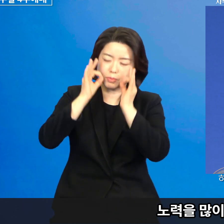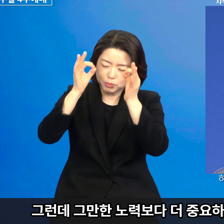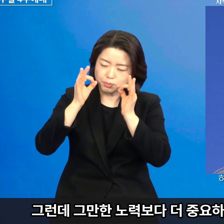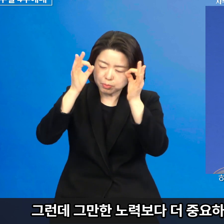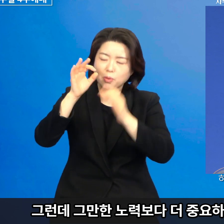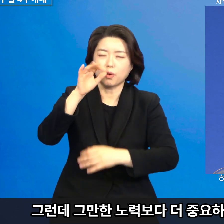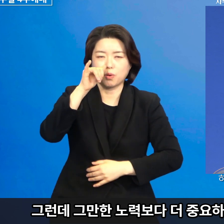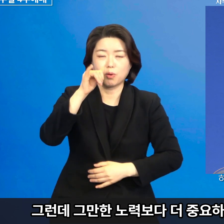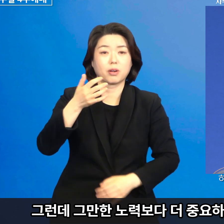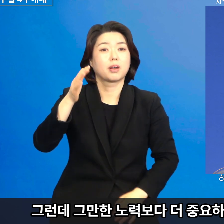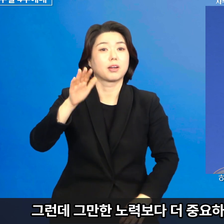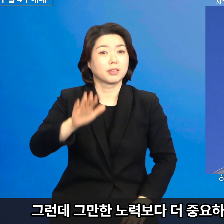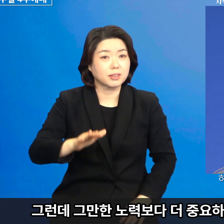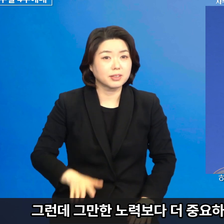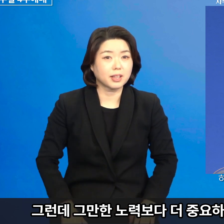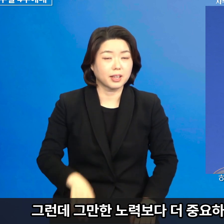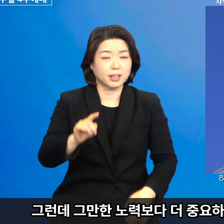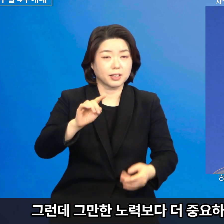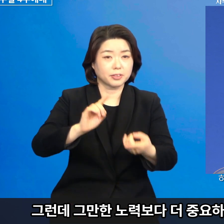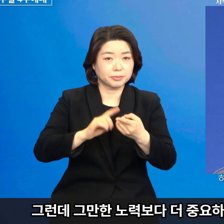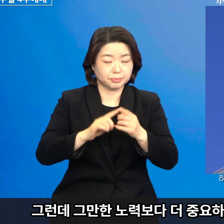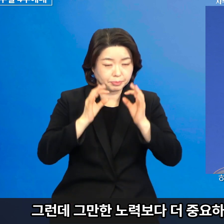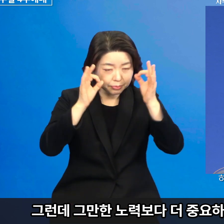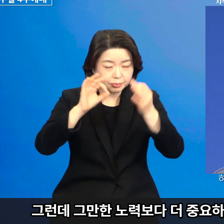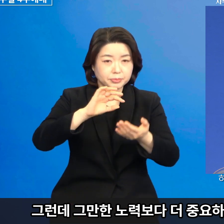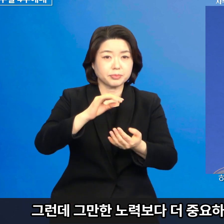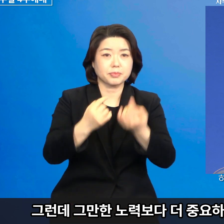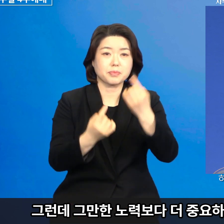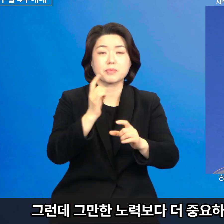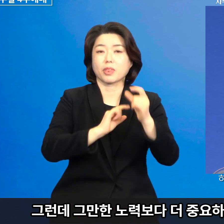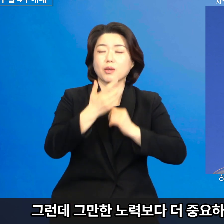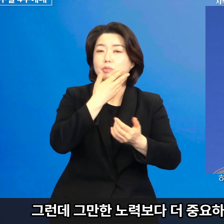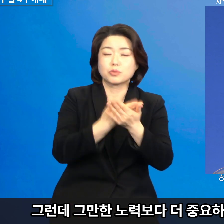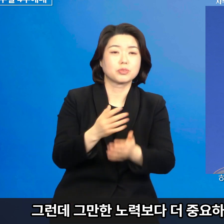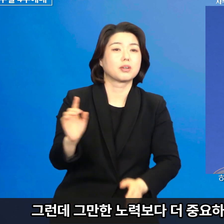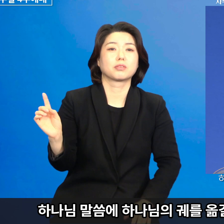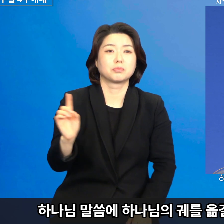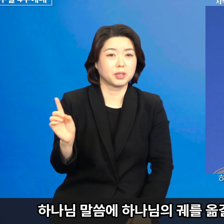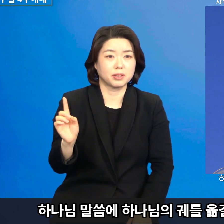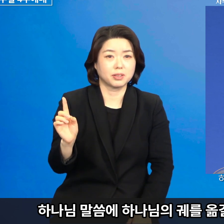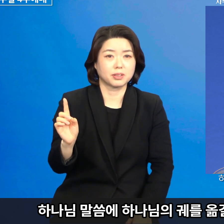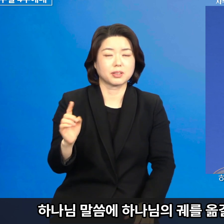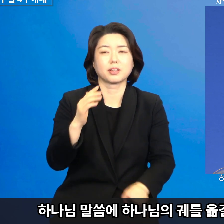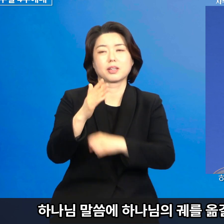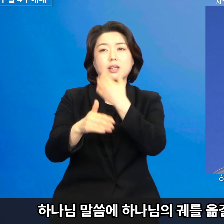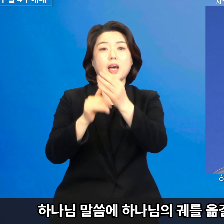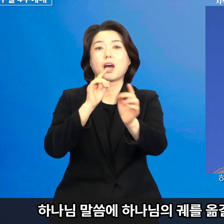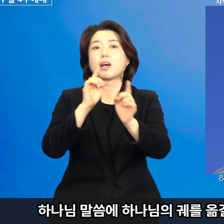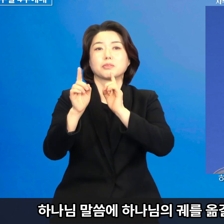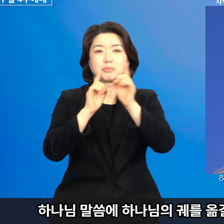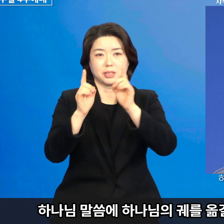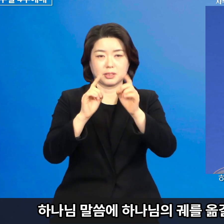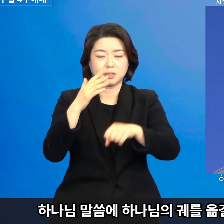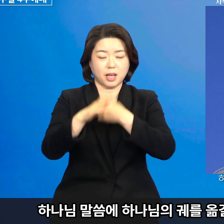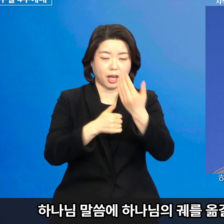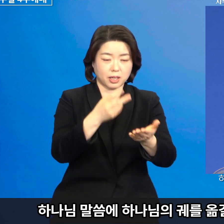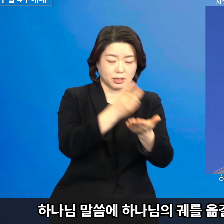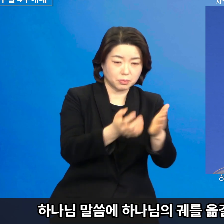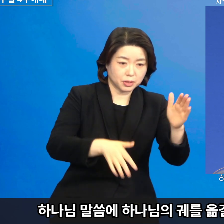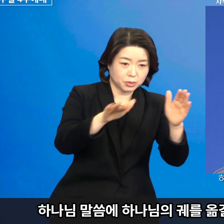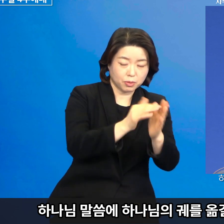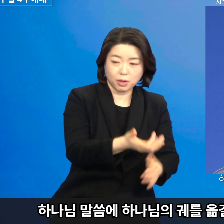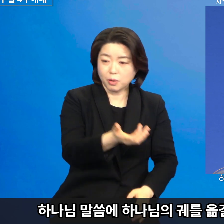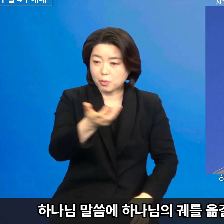했습니다. 근데 그만한 노력보다 더 중요하게 노력했어야 될 부분은 뭐냐면, 하나님 말씀에 하나님의 궤를 옮길